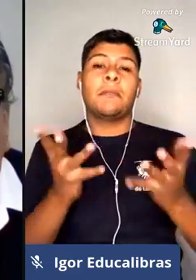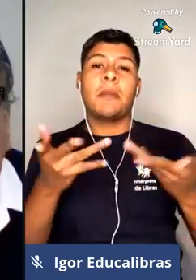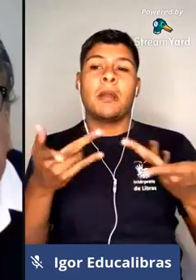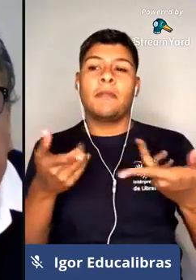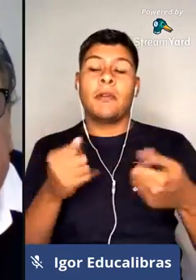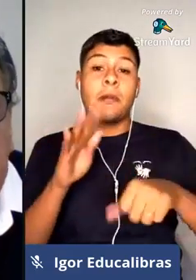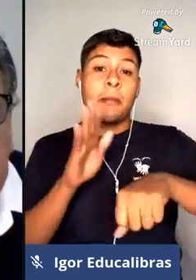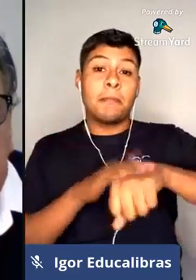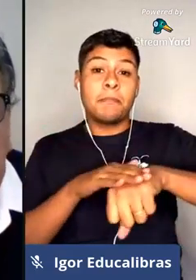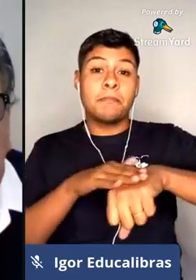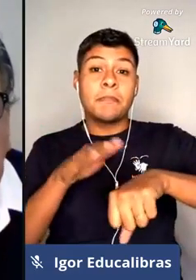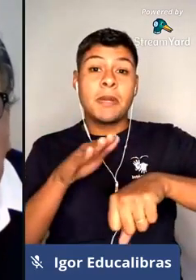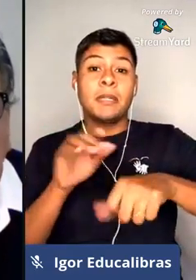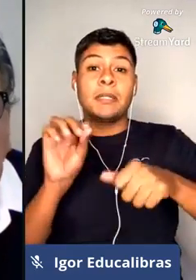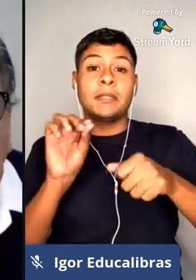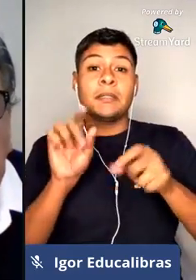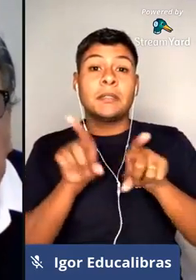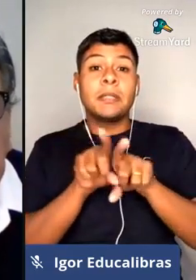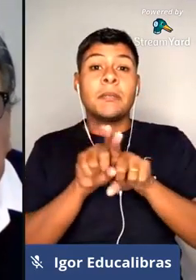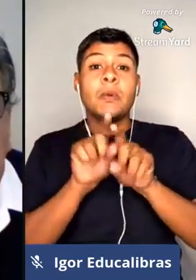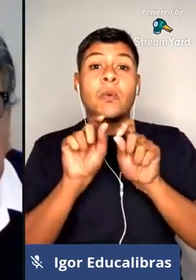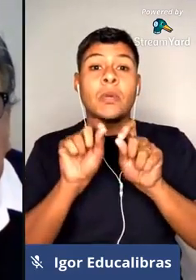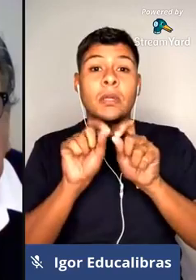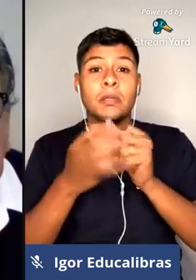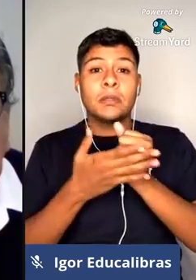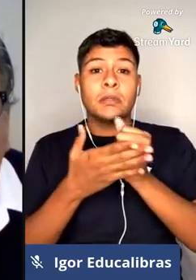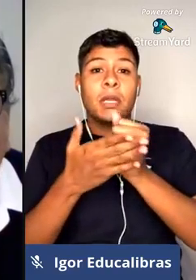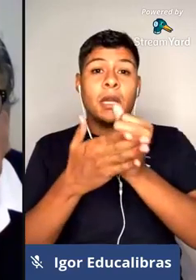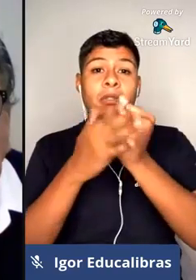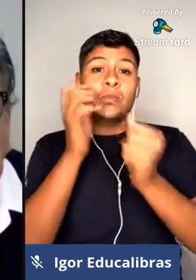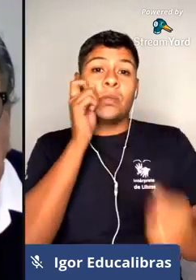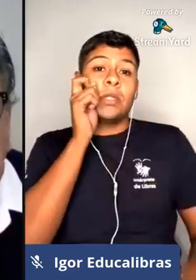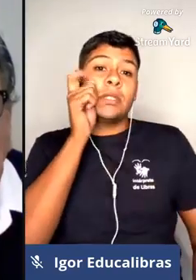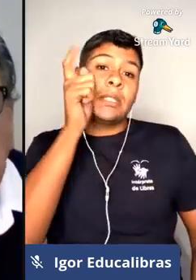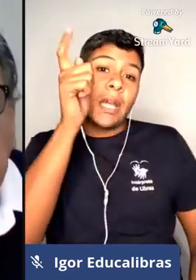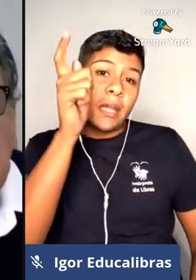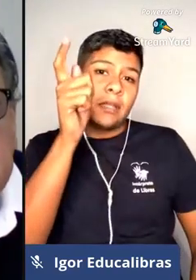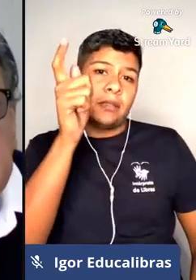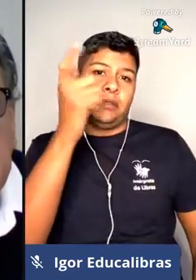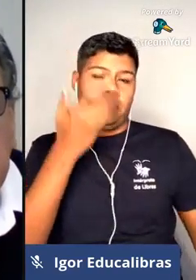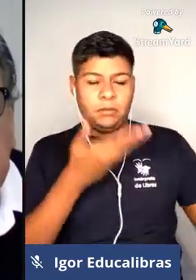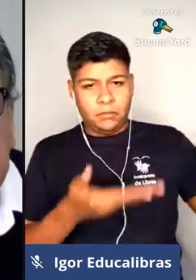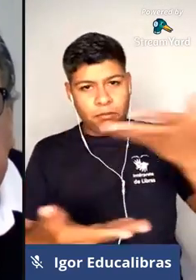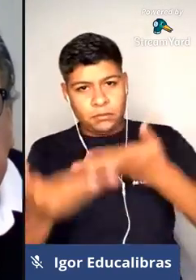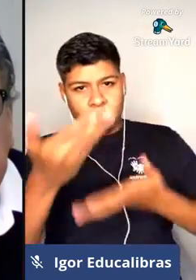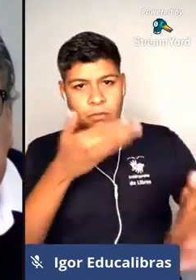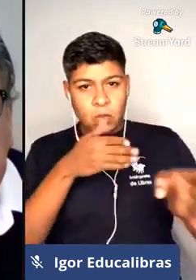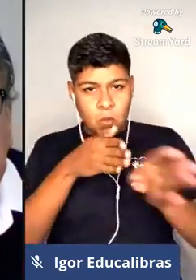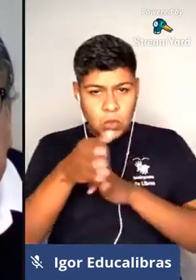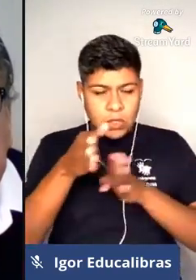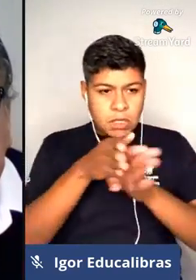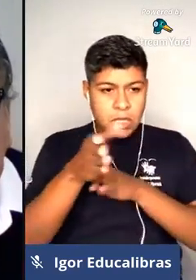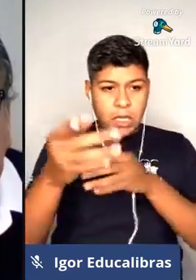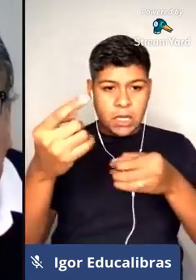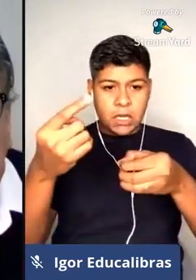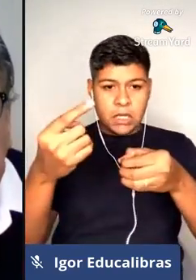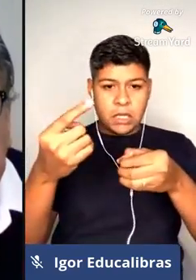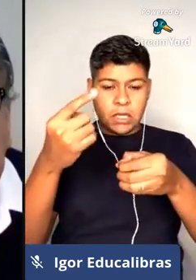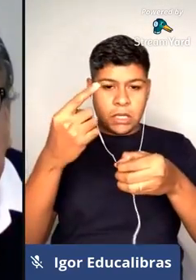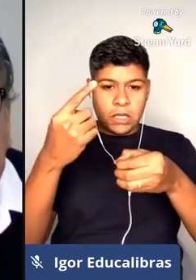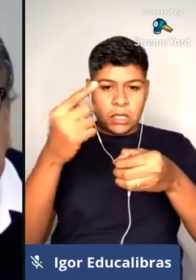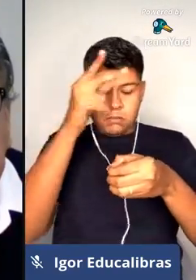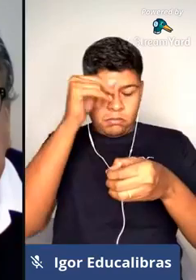mais aplica muitas ideias oriundas ou do Conselho Municipal da Pessoa com Deficiência ou da